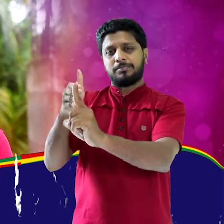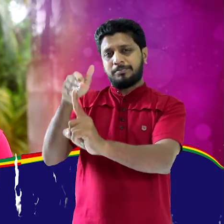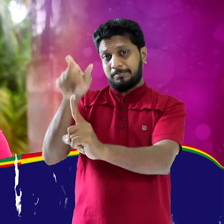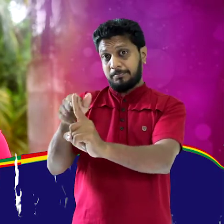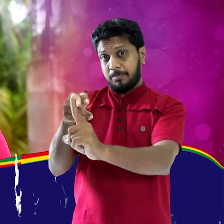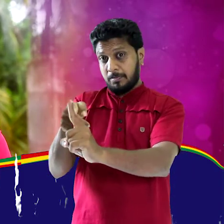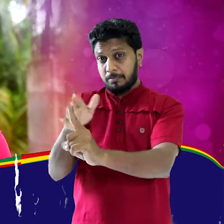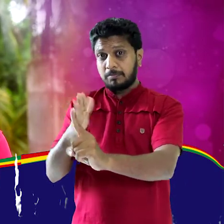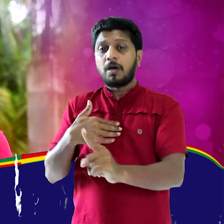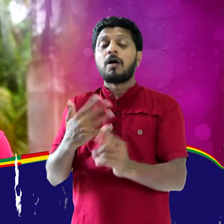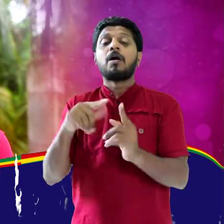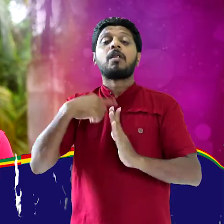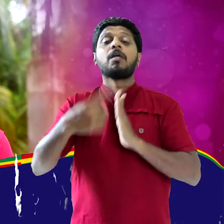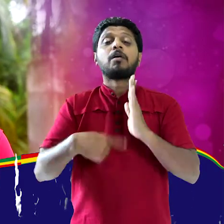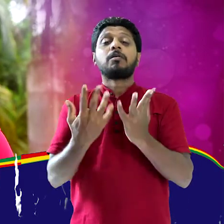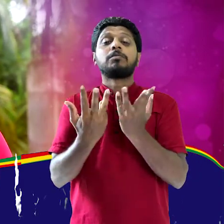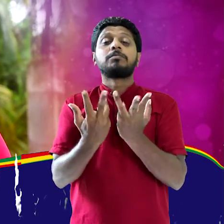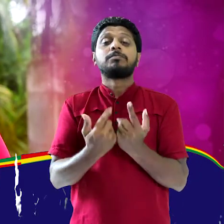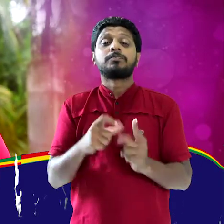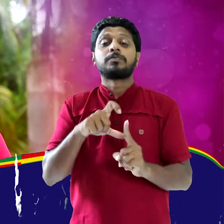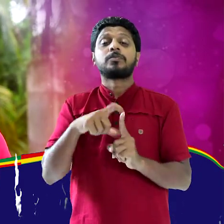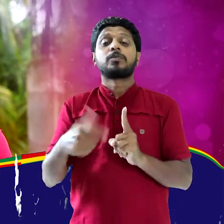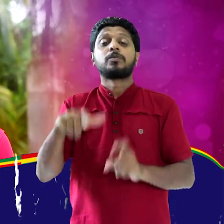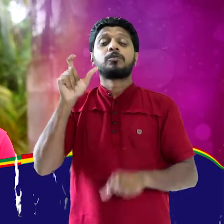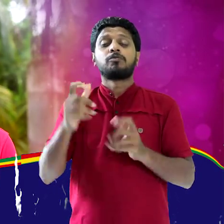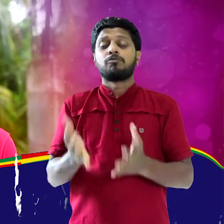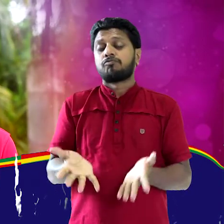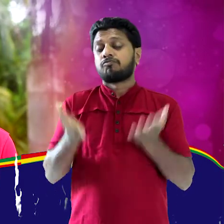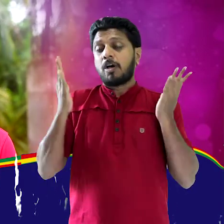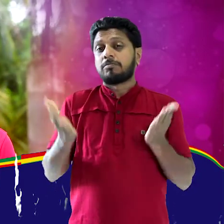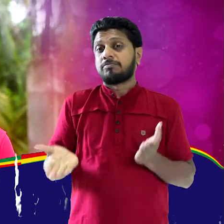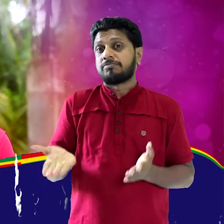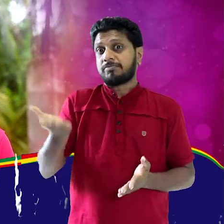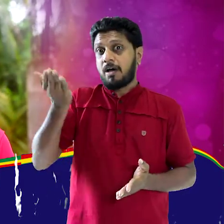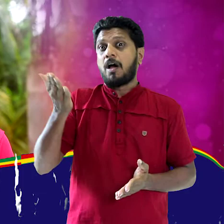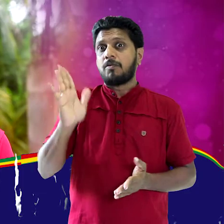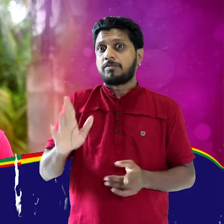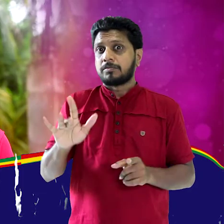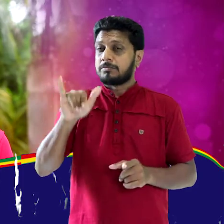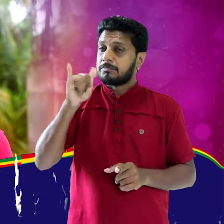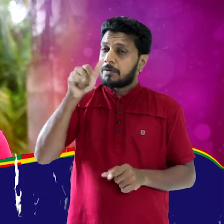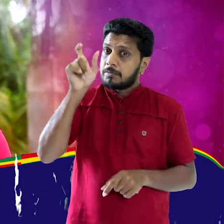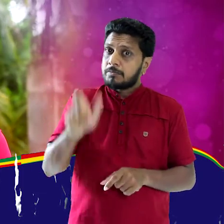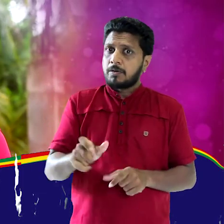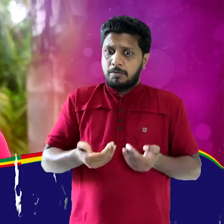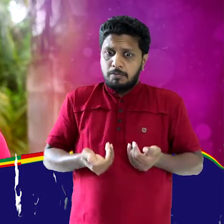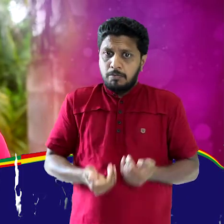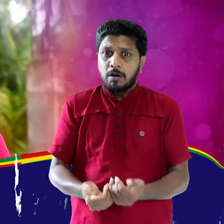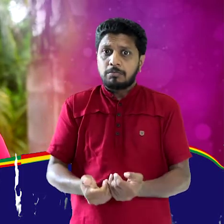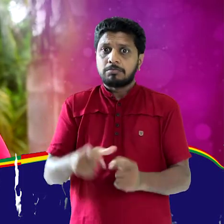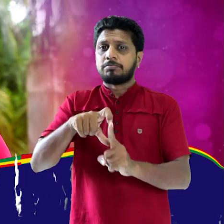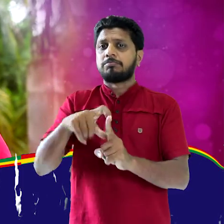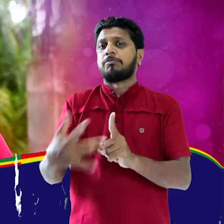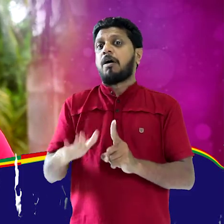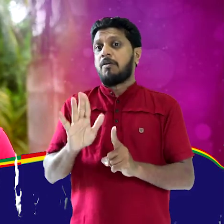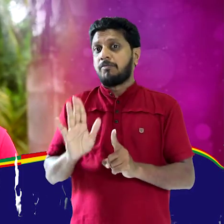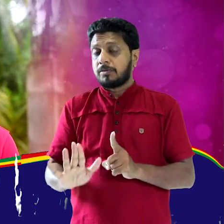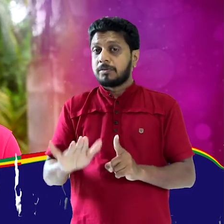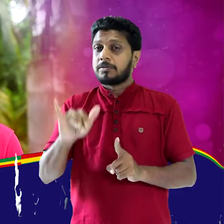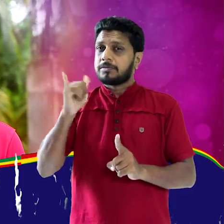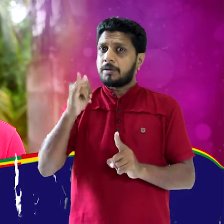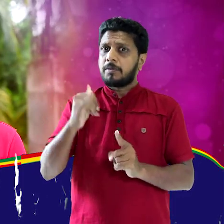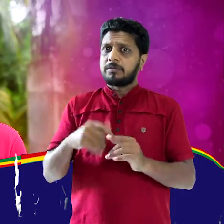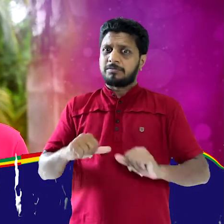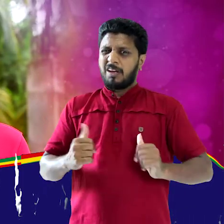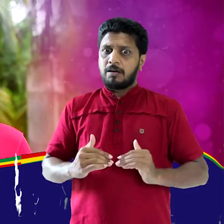ප්‍රවාසියන්. අපරටේ ආබාධිත ජනගහනය විශාල ප්‍රමාණයක් ආබාධිත ප්‍රවාසියන් බවට පත් වෙලා තියෙනවා. පමණක් අය උපතින්ම ආබාධිත අය, පමණක් අය ජීවිත